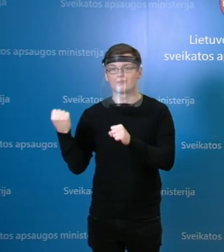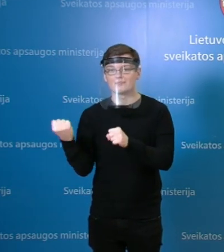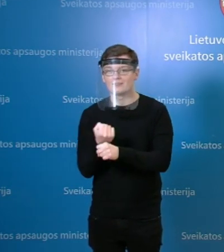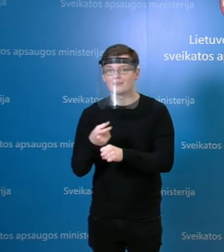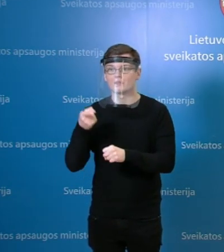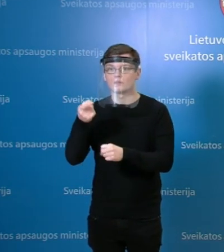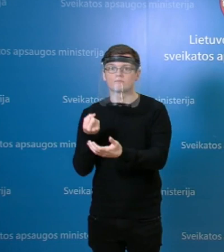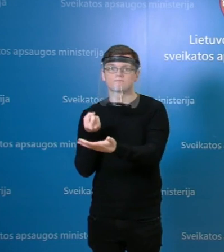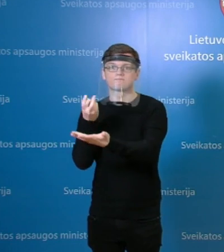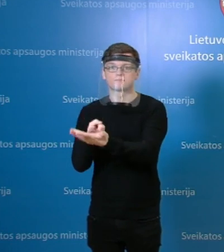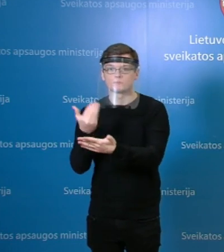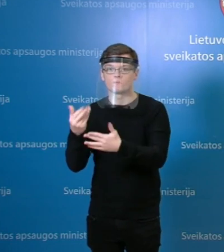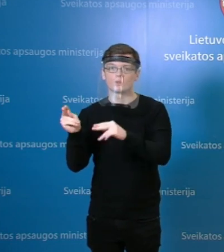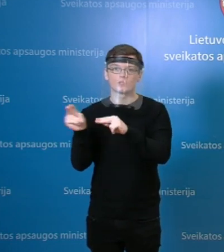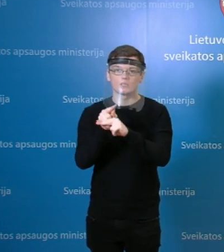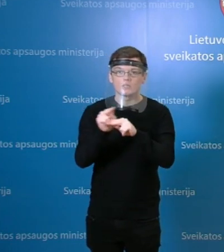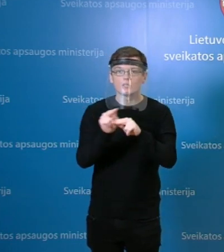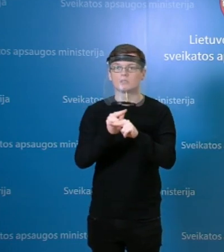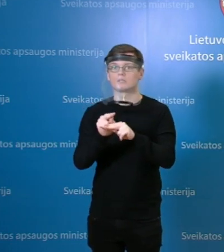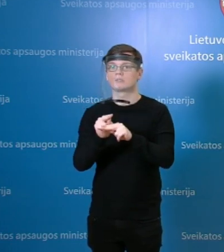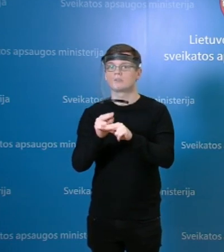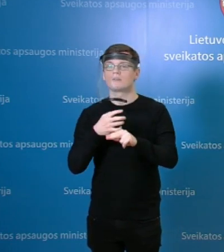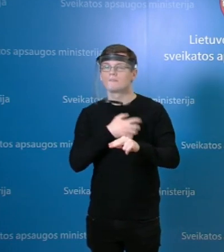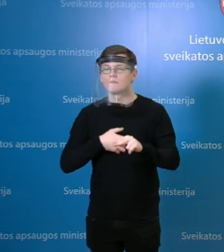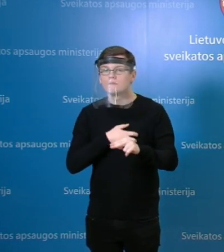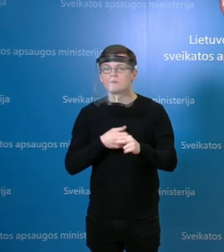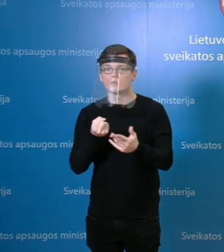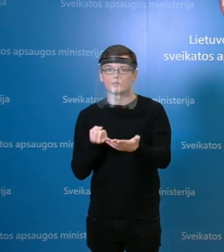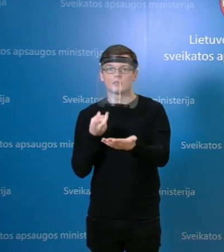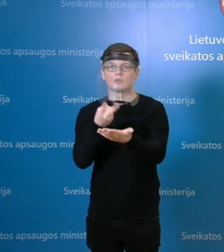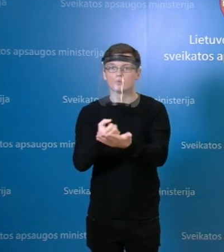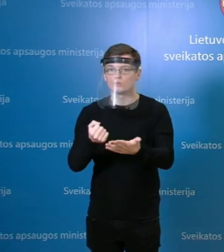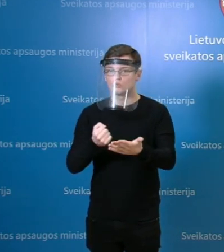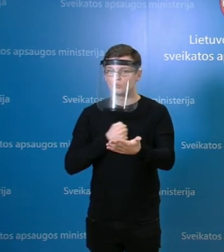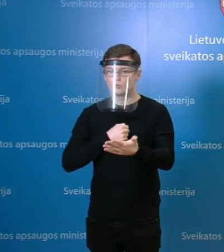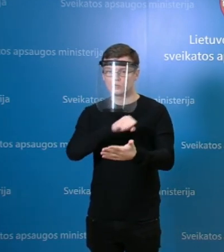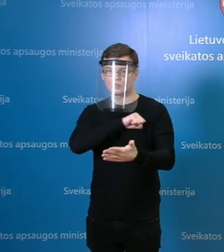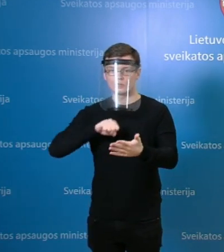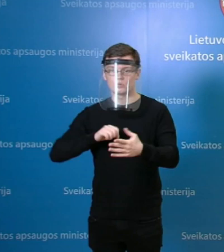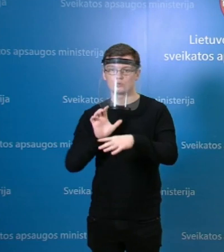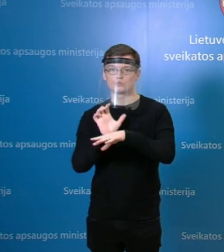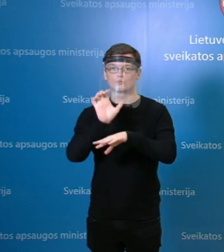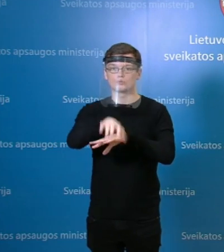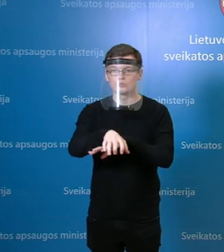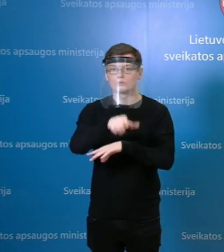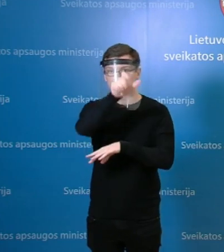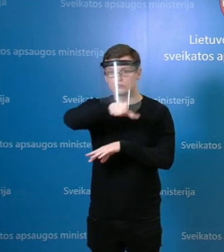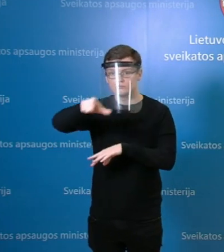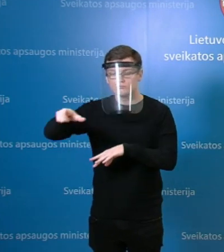stacionarinio gydymo ir reikia vykti į ligoninę turint gydytojo siuntimą, tai šiem asmenim